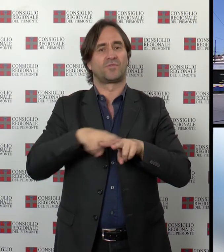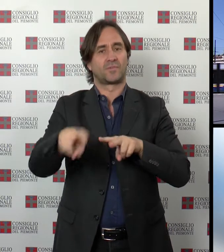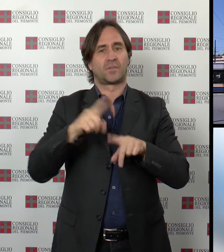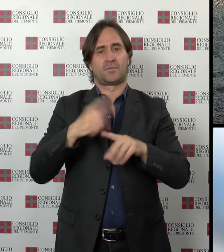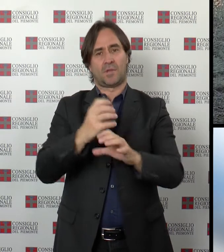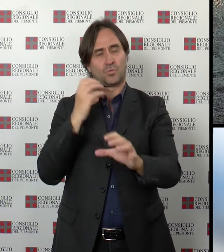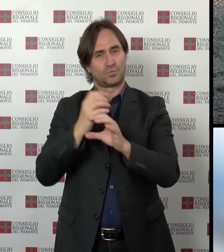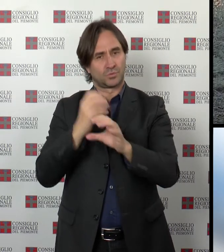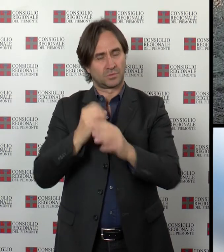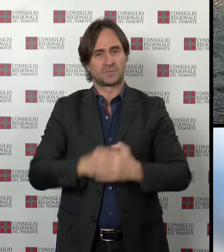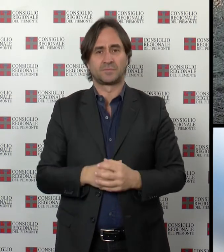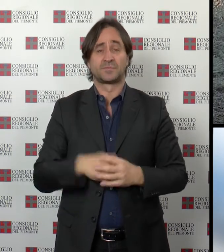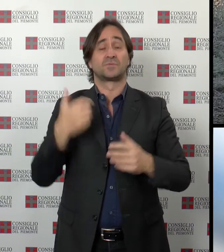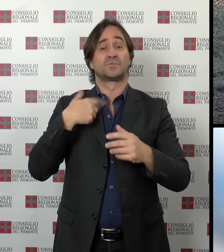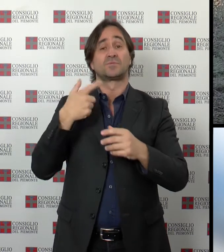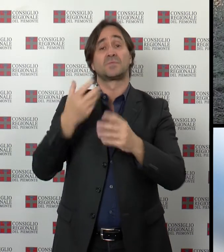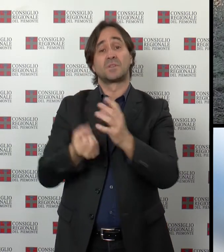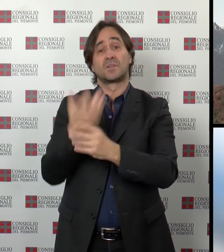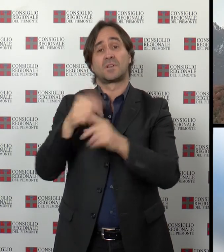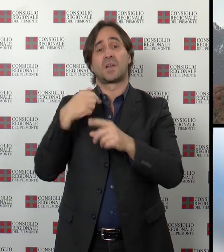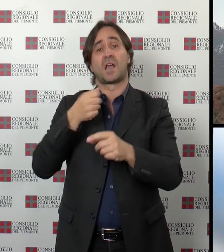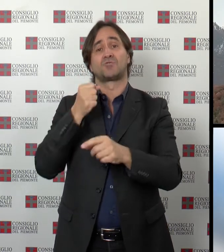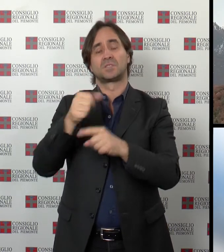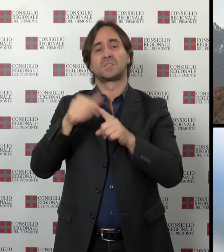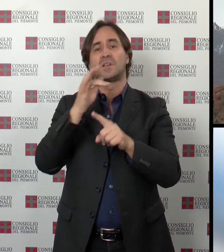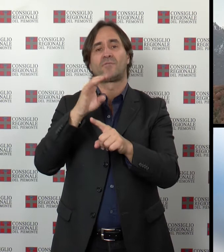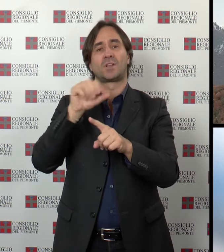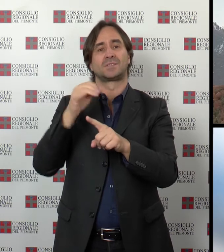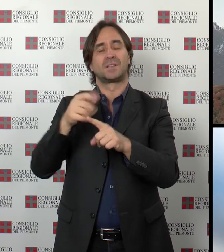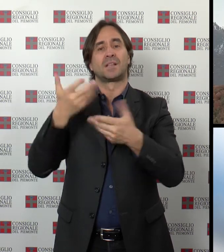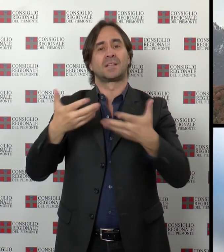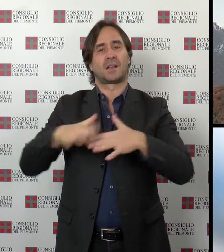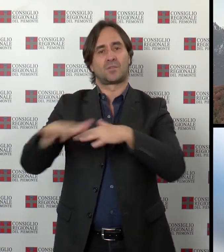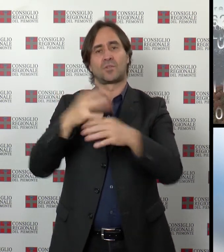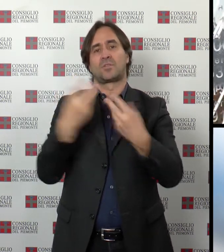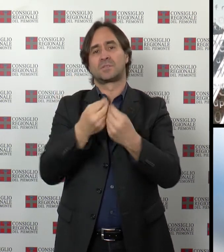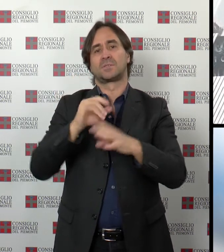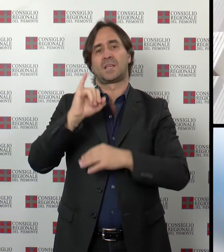autobus. Nasce l'Agenzia Foreste e Territorio, che viene integrata con l'IPLA.